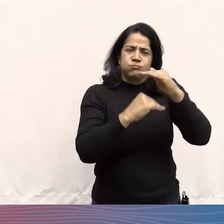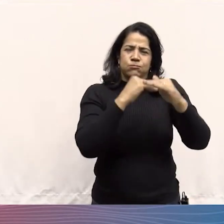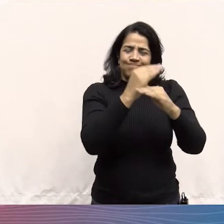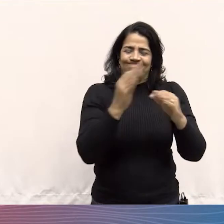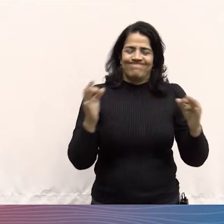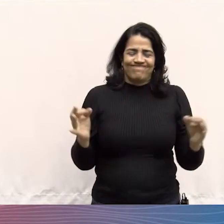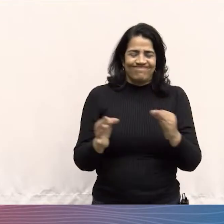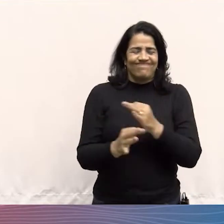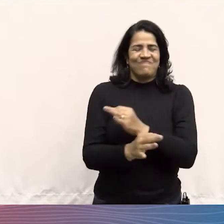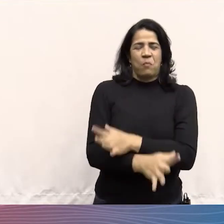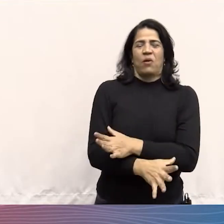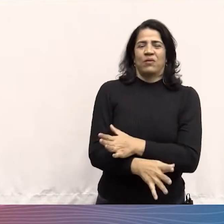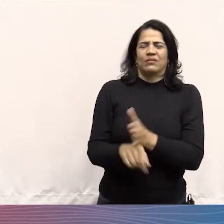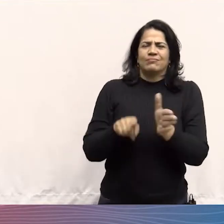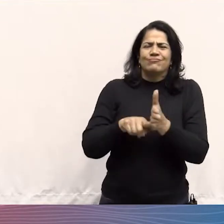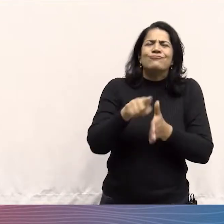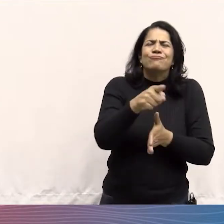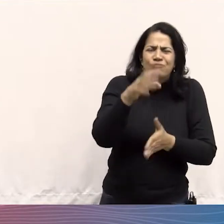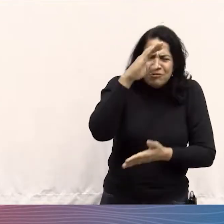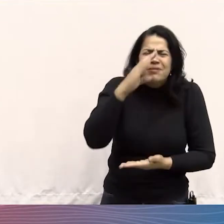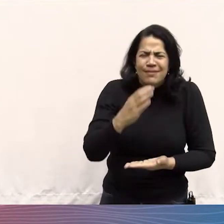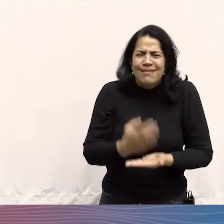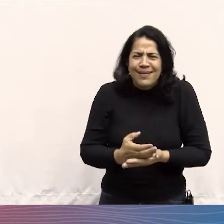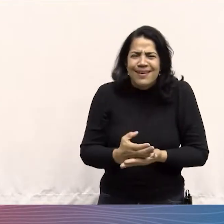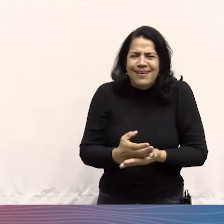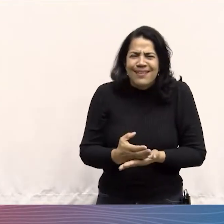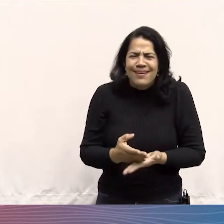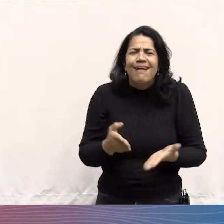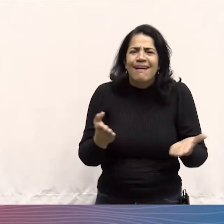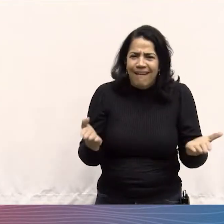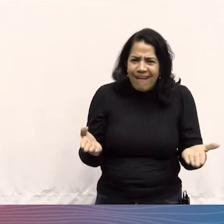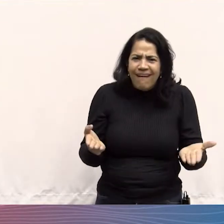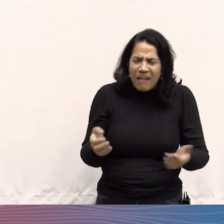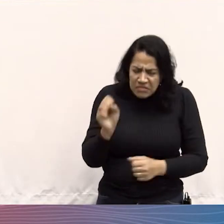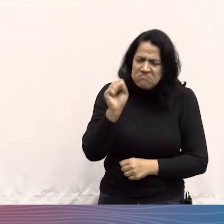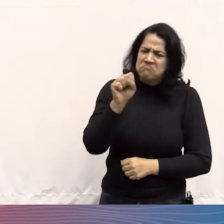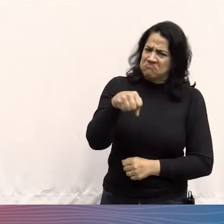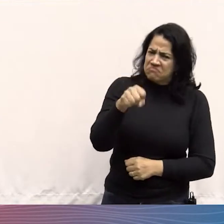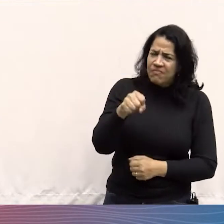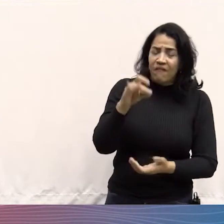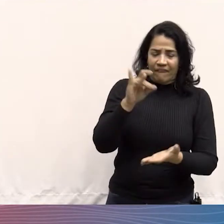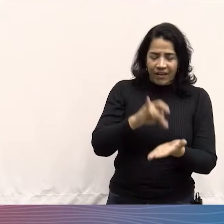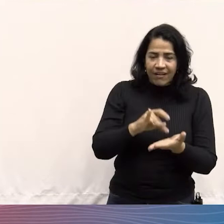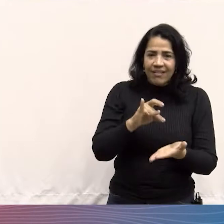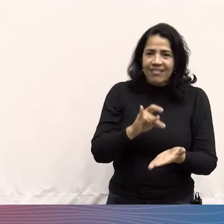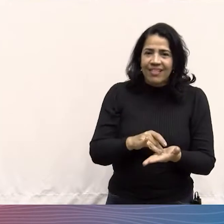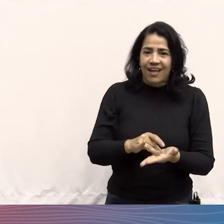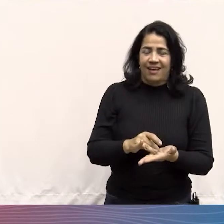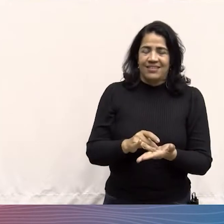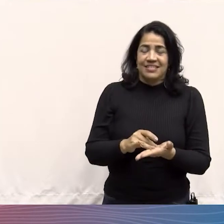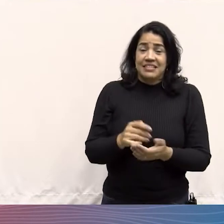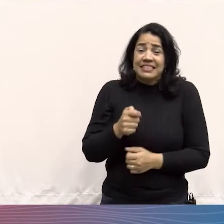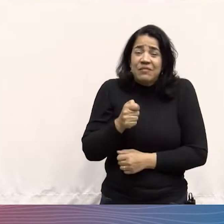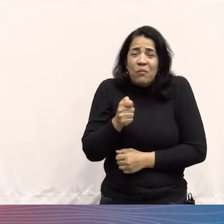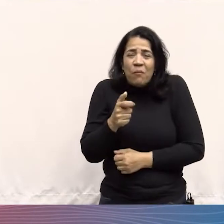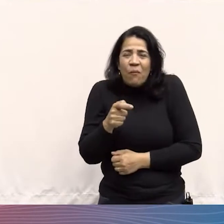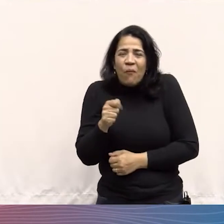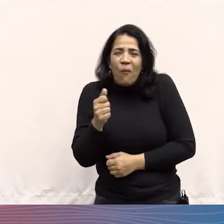acredita? Estou falando, vai ficar pronta. Já está ficando